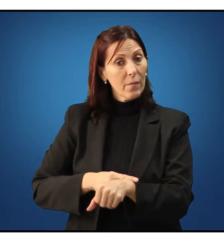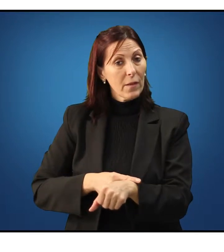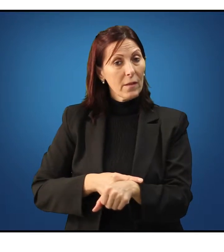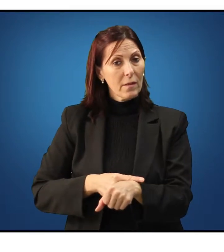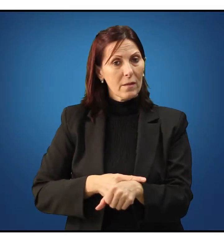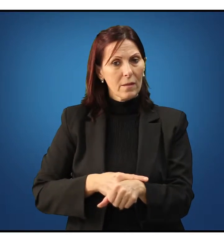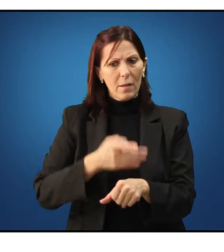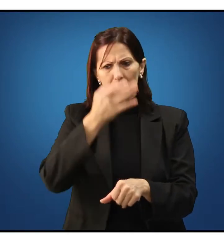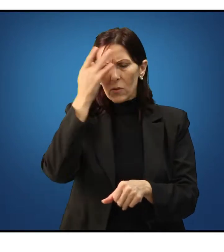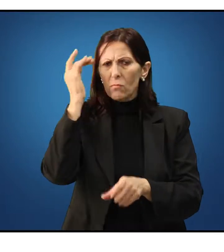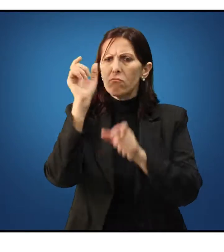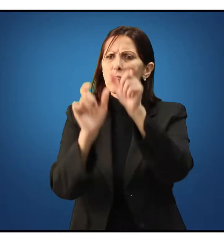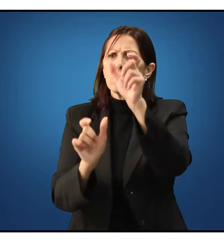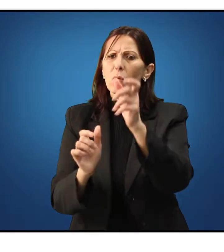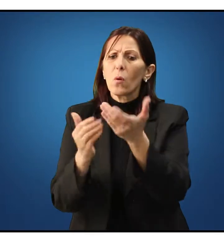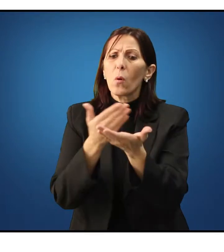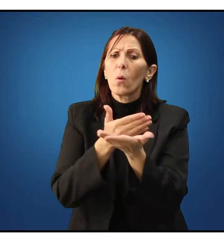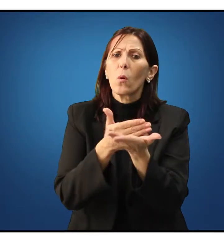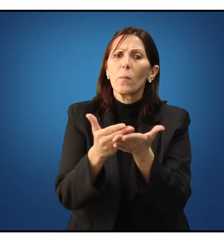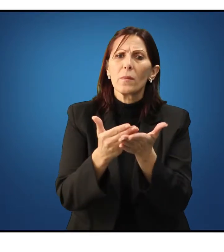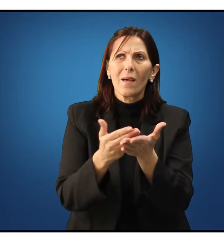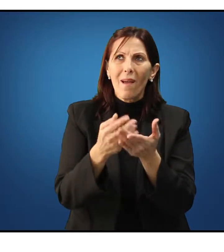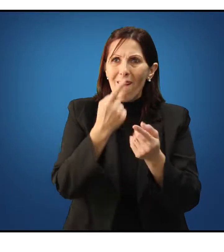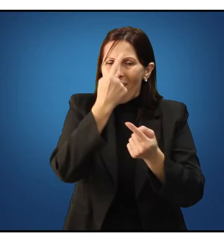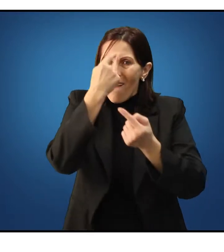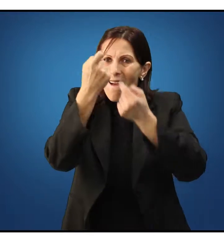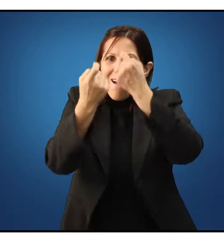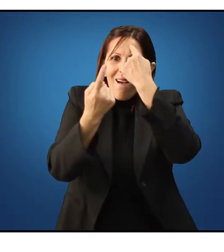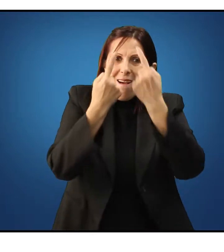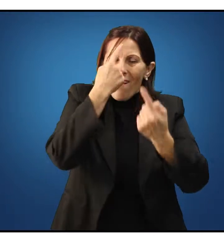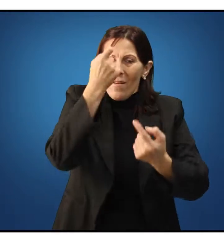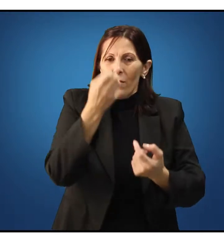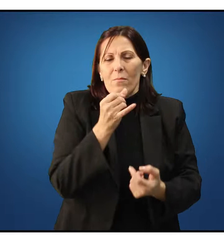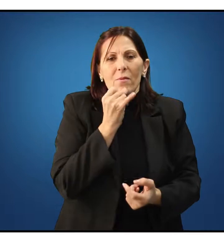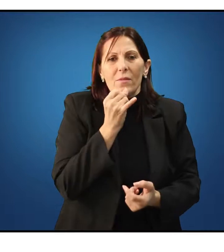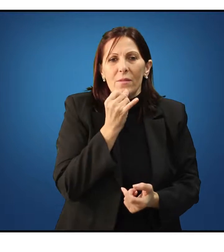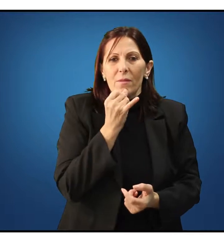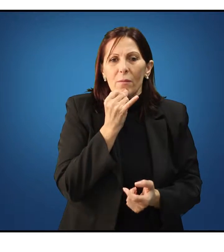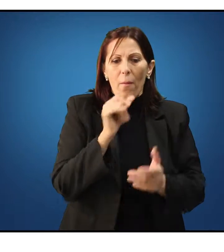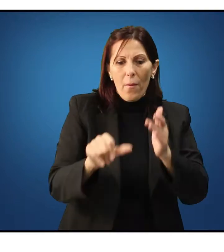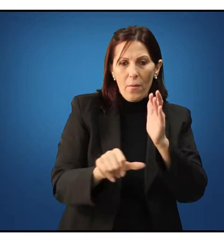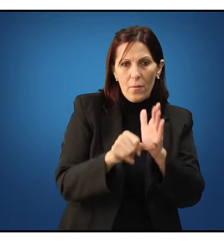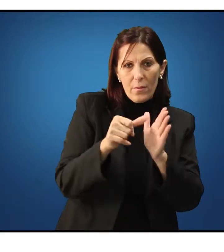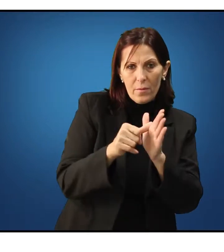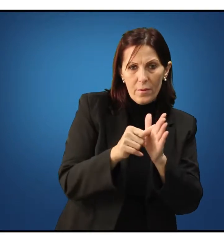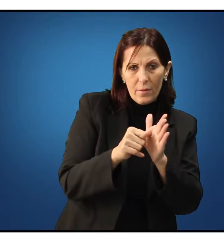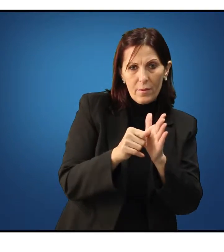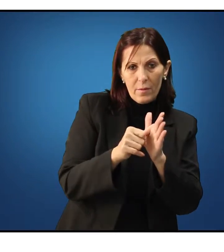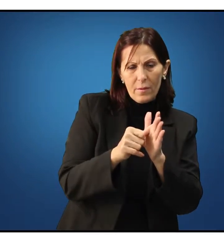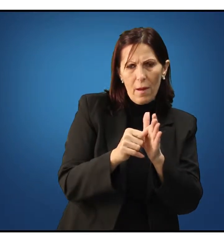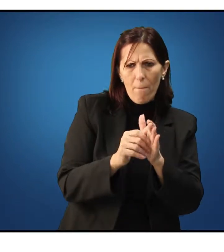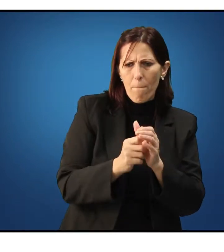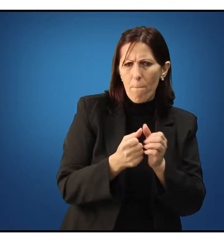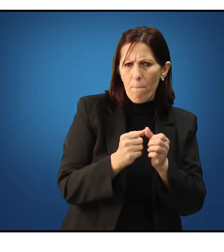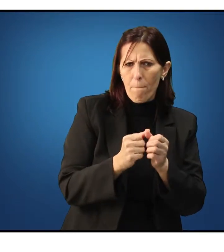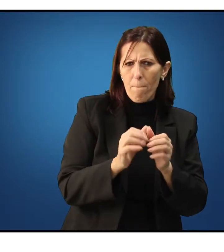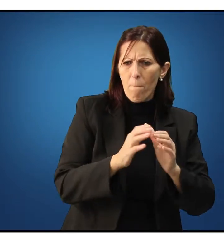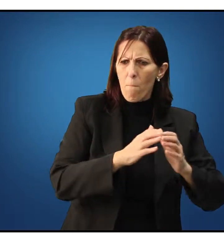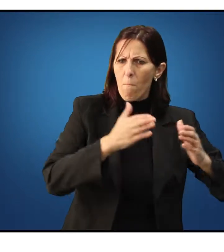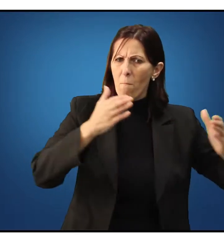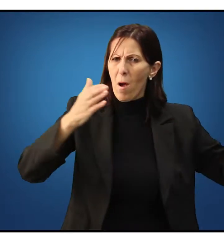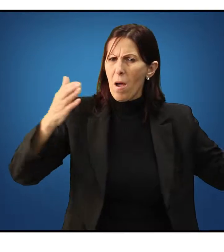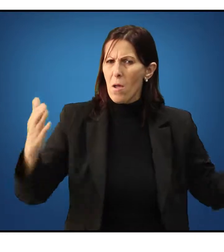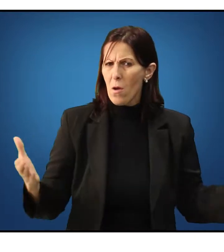humano começa a inventar, por exemplo, primeiro a maior sofisticação